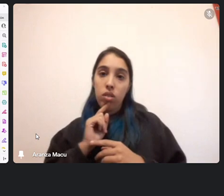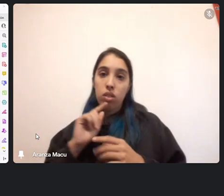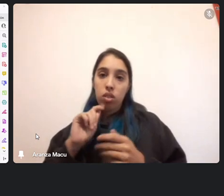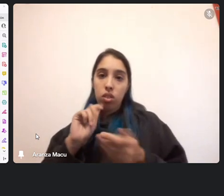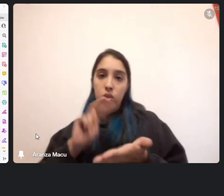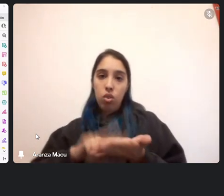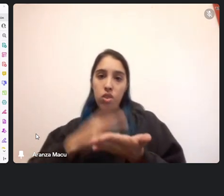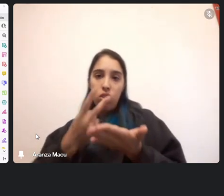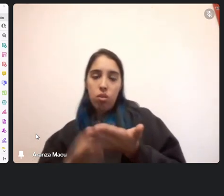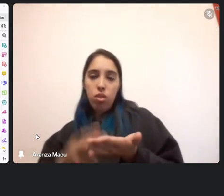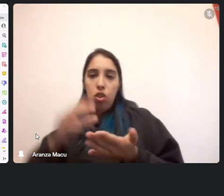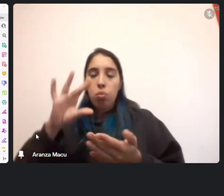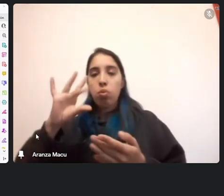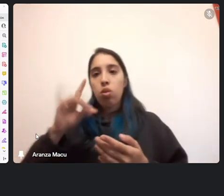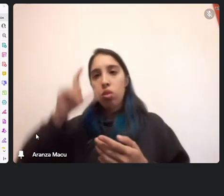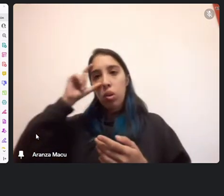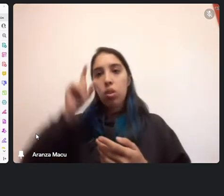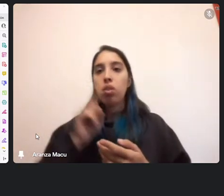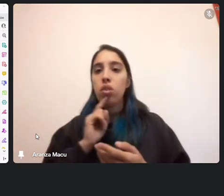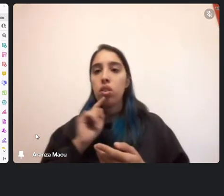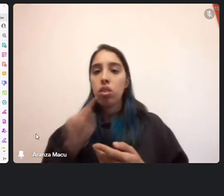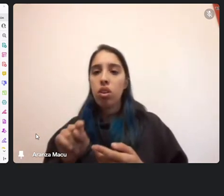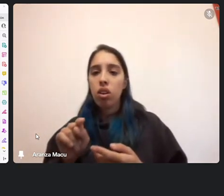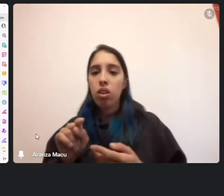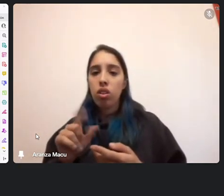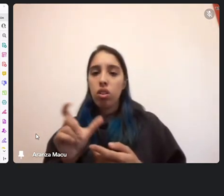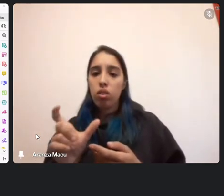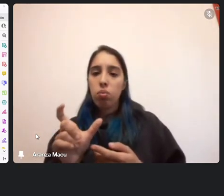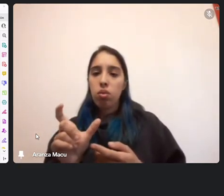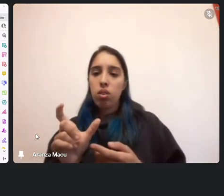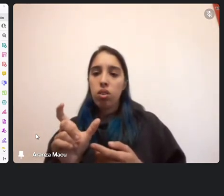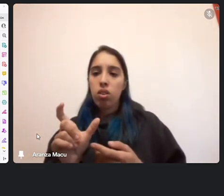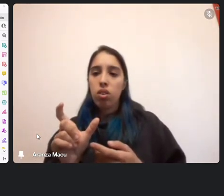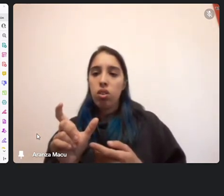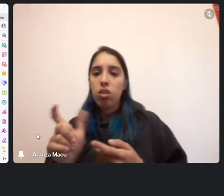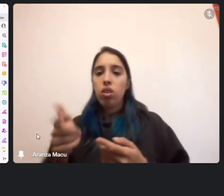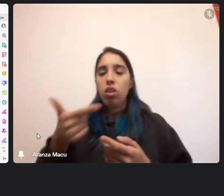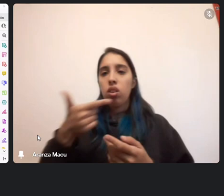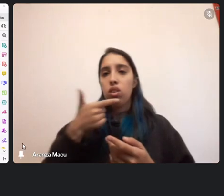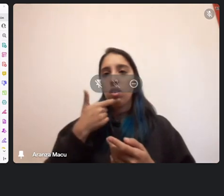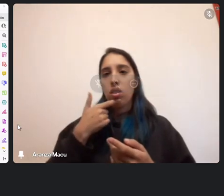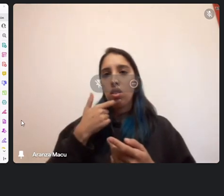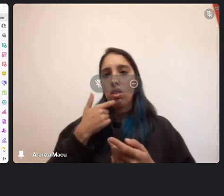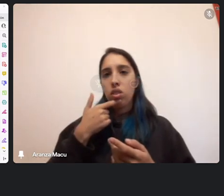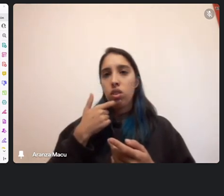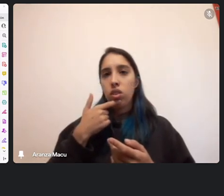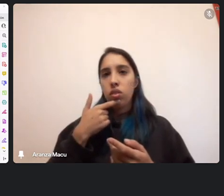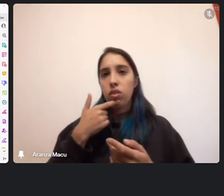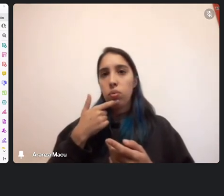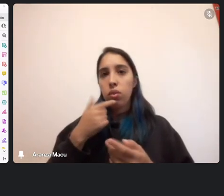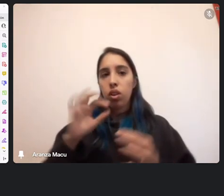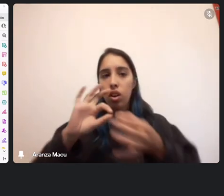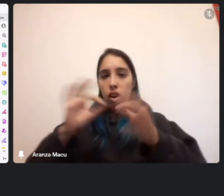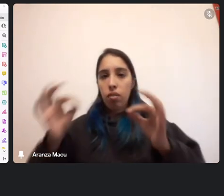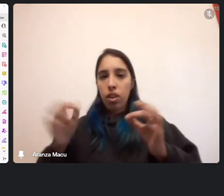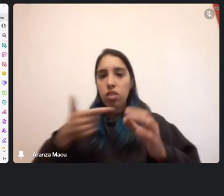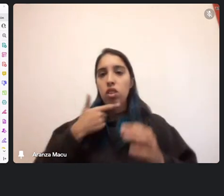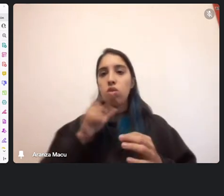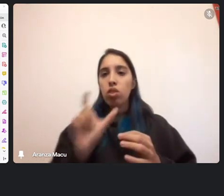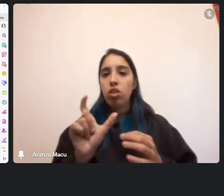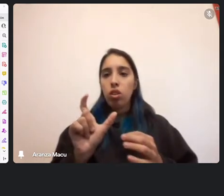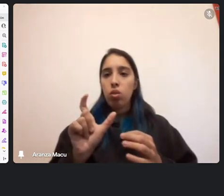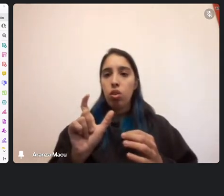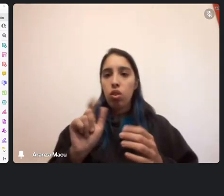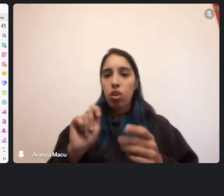solos, es porque se omitió el sustantivo y está reemplazando a toda esa frase que ya se nombró. Claro.